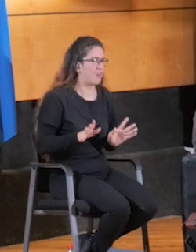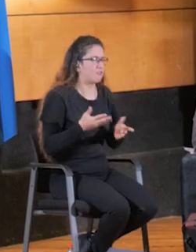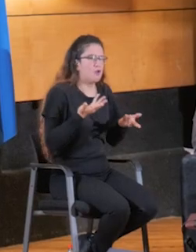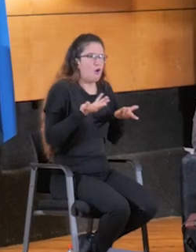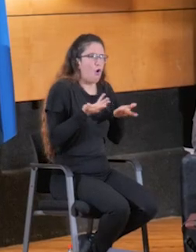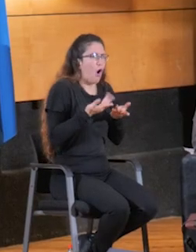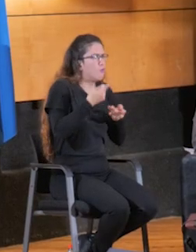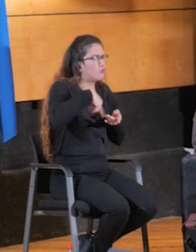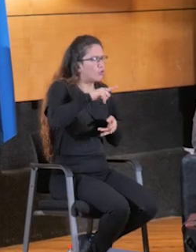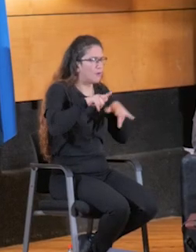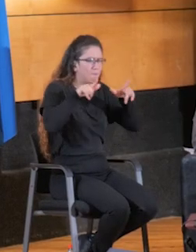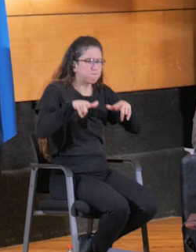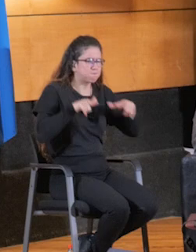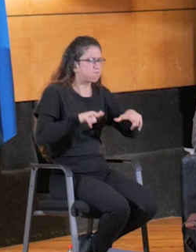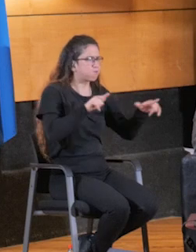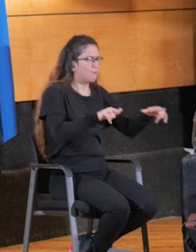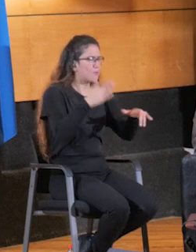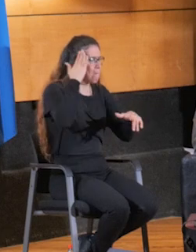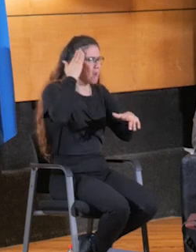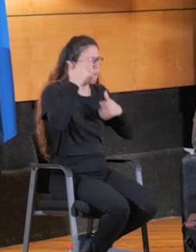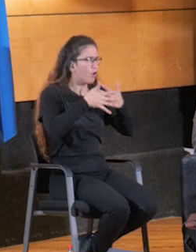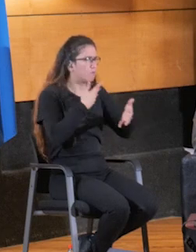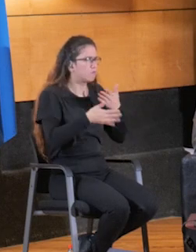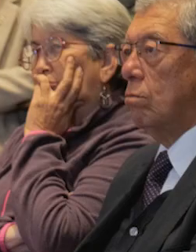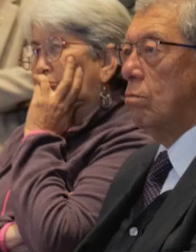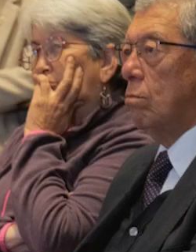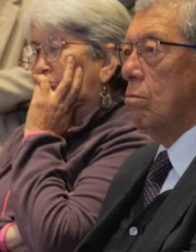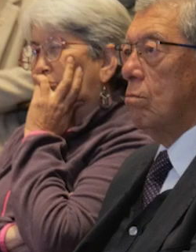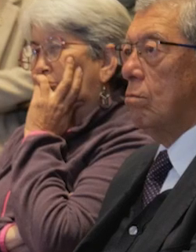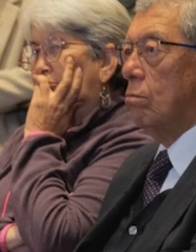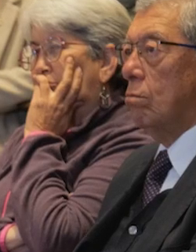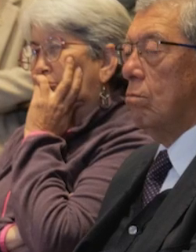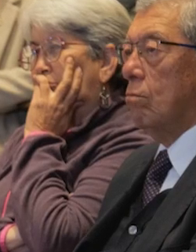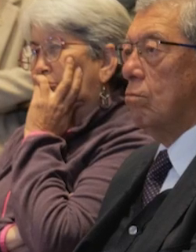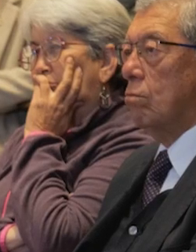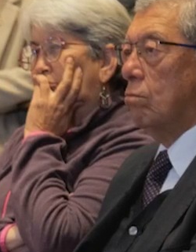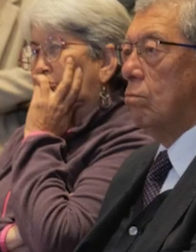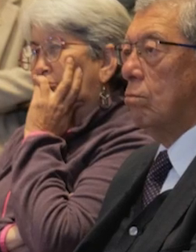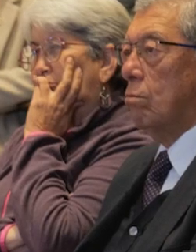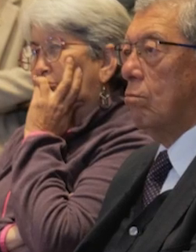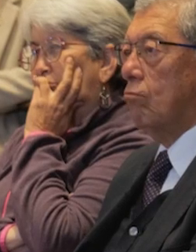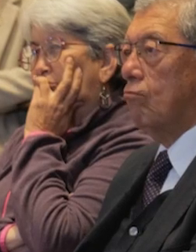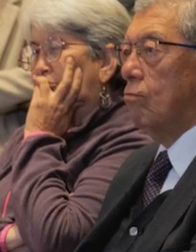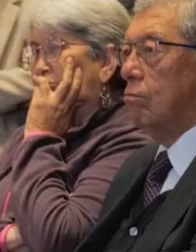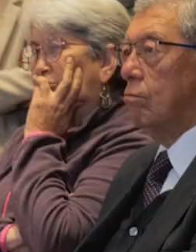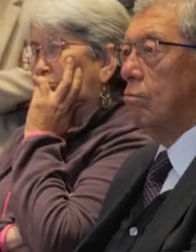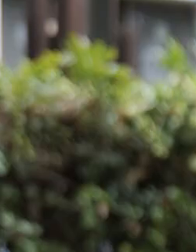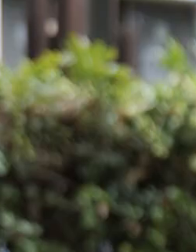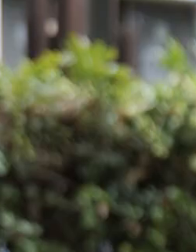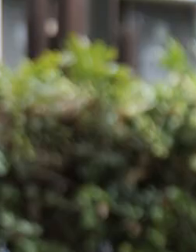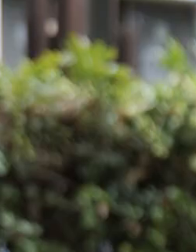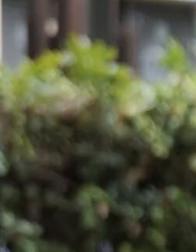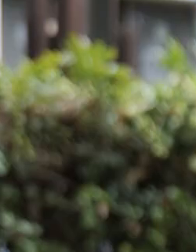y comunidad respecto a los derechos humanos y los problemas de la sociedad. Es un año muy especial, ¿cierto?, donde se conmemoramos 50 años del